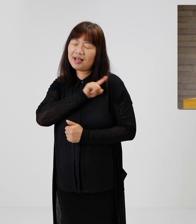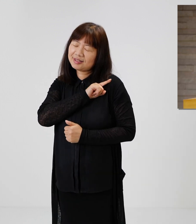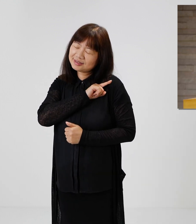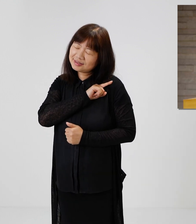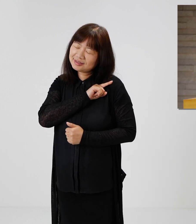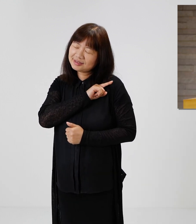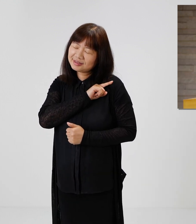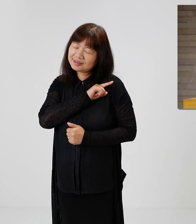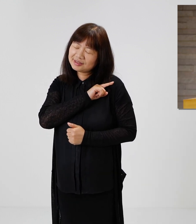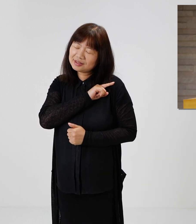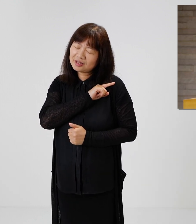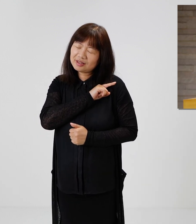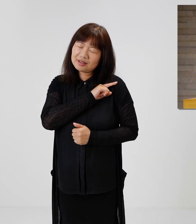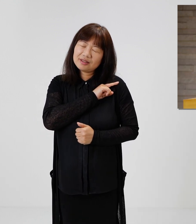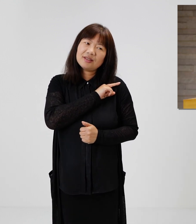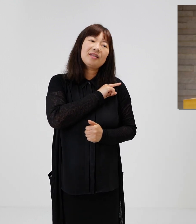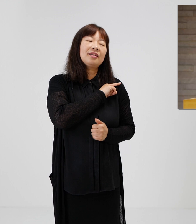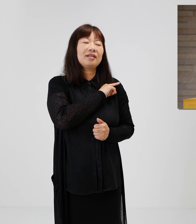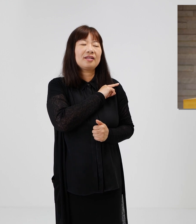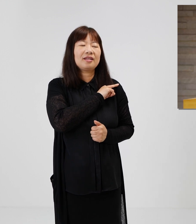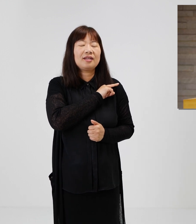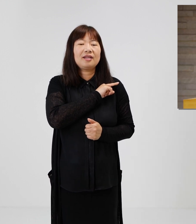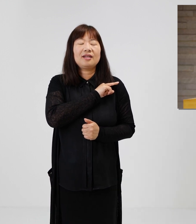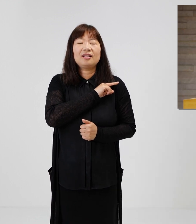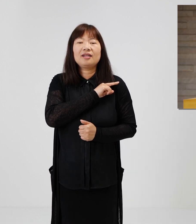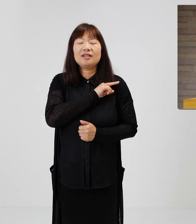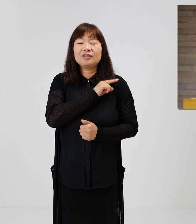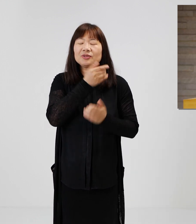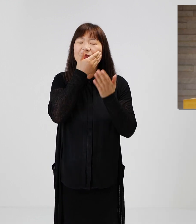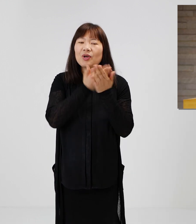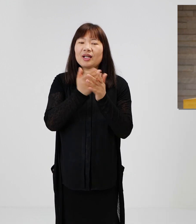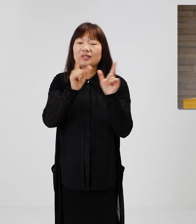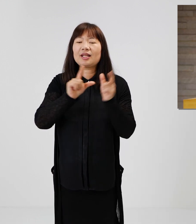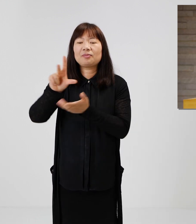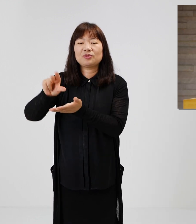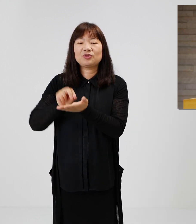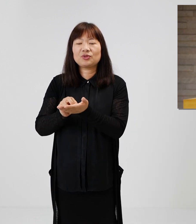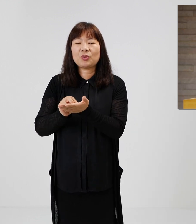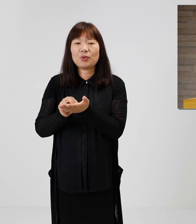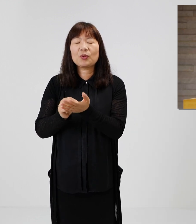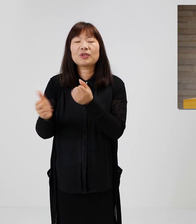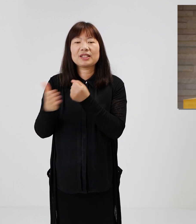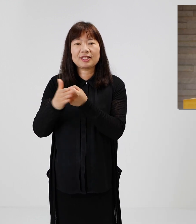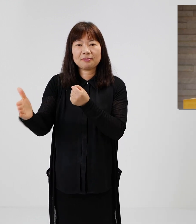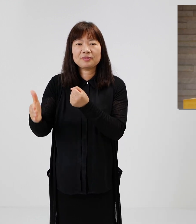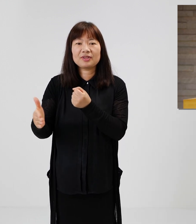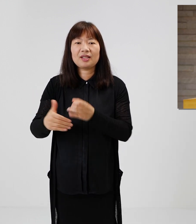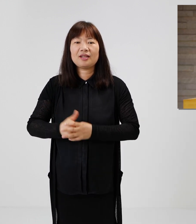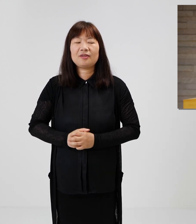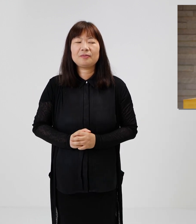가장 밀접된 삶의 문제고 현실의 문제이기 때문에 그래요.